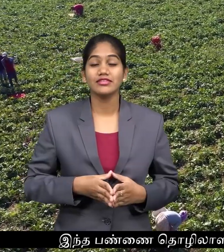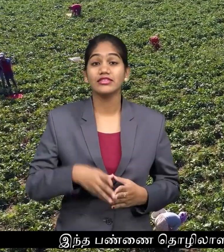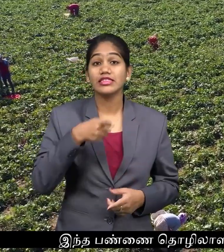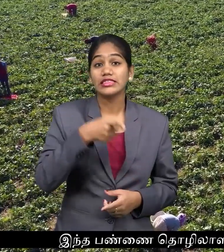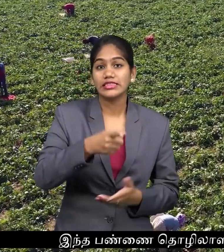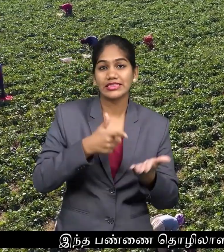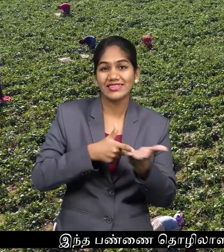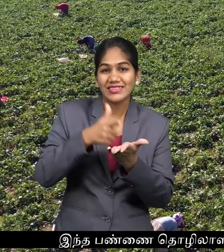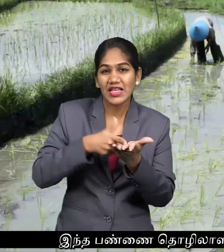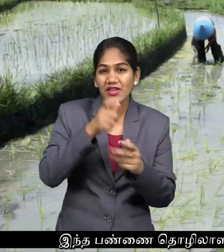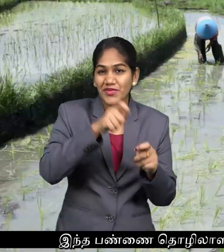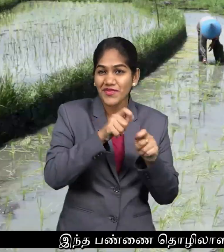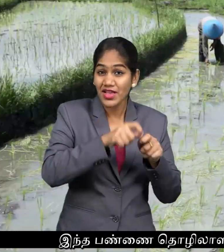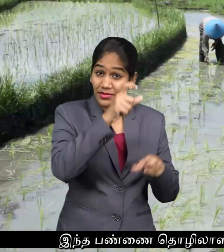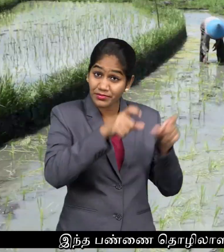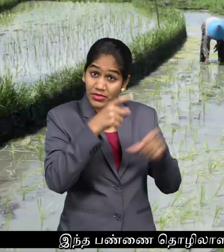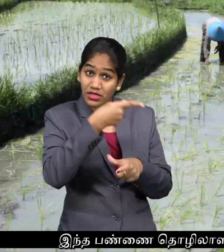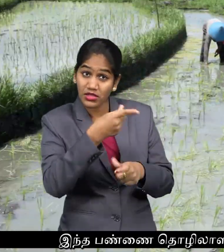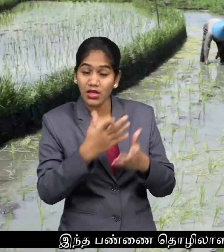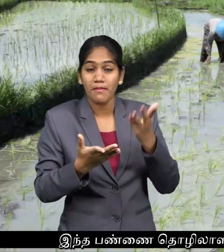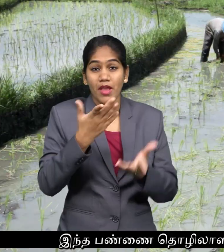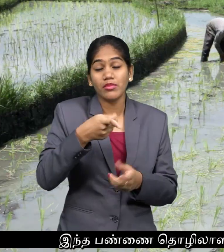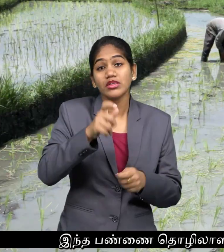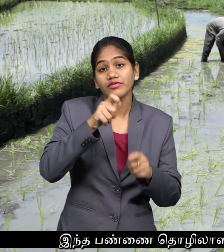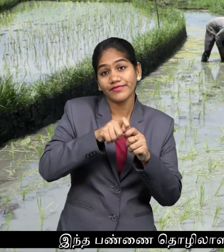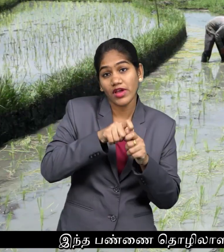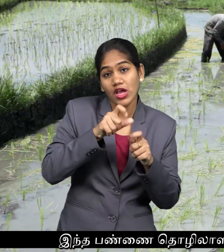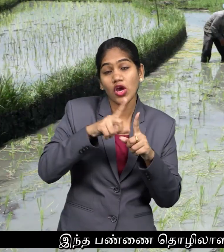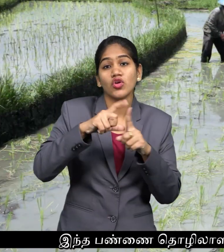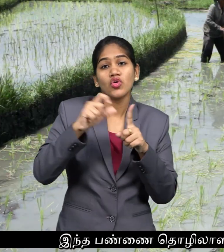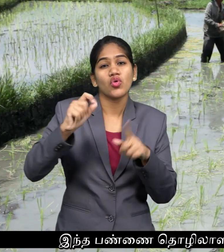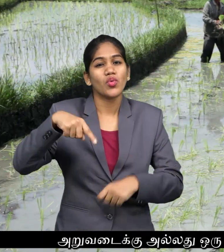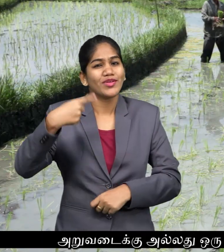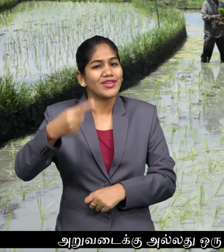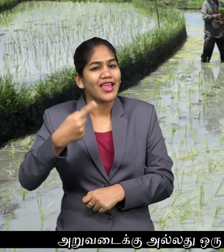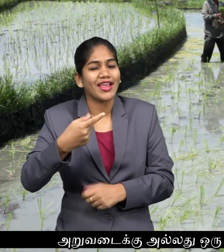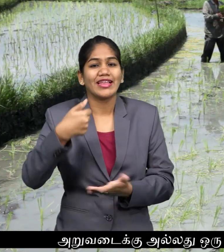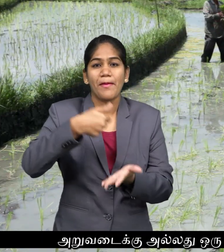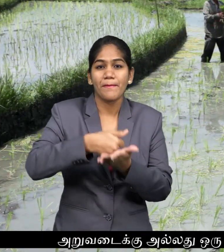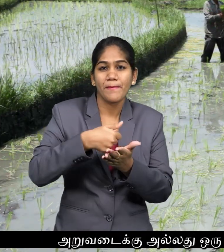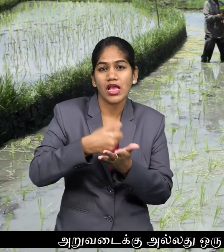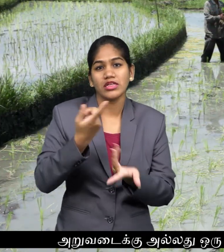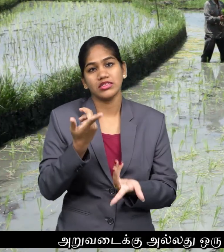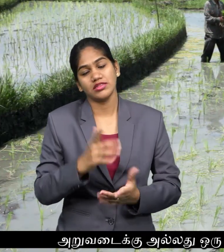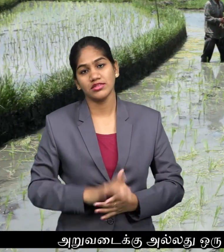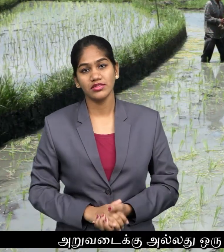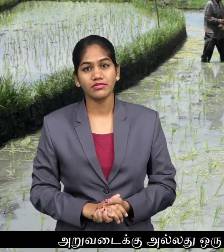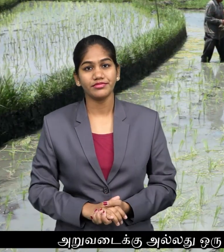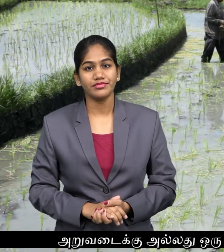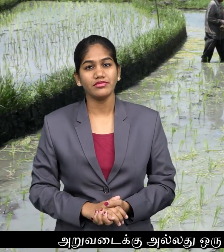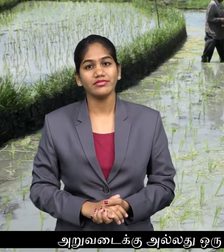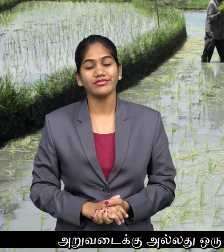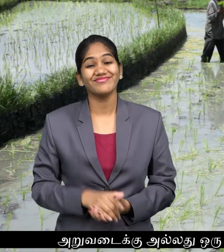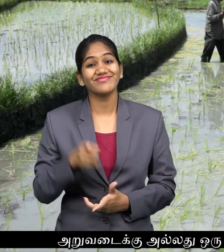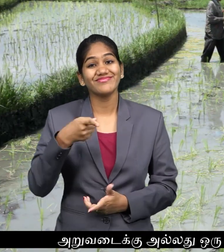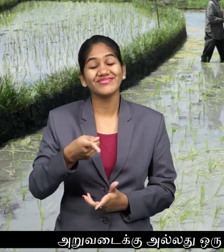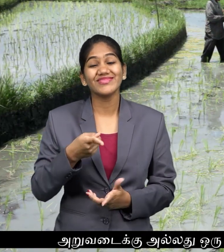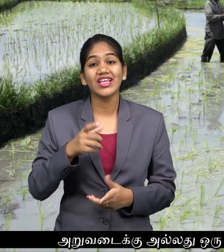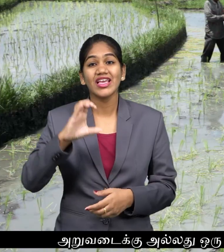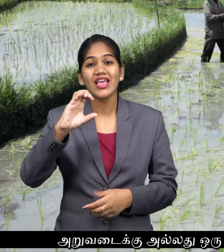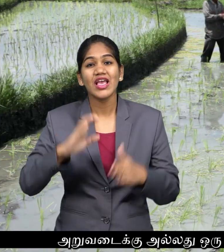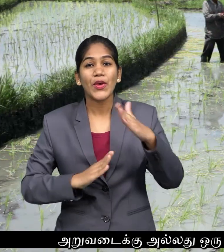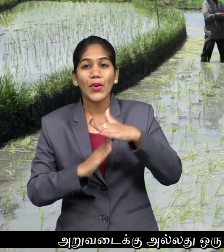இந்த பண்ணை தொழிலாளர்கள் தினசரி அடிப்படையில் அல்லது அறுவடைக்கு அல்லது ஒரு குறிப்பிட்ட